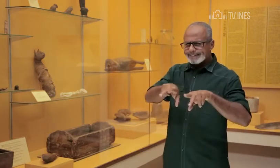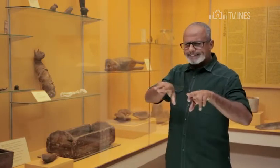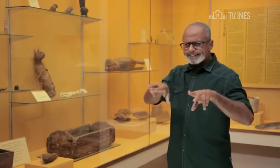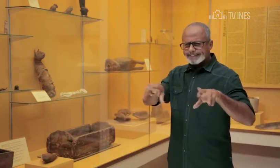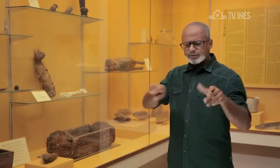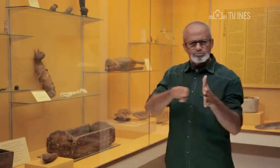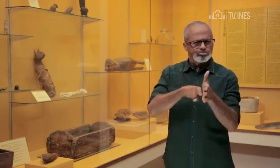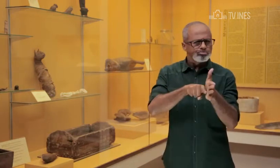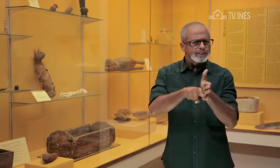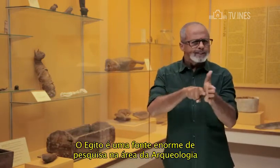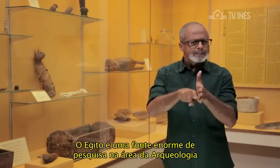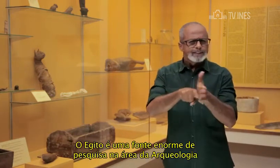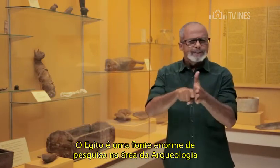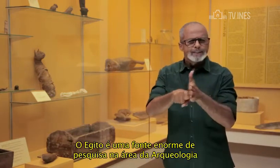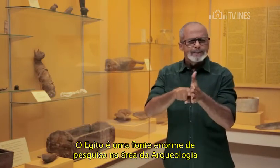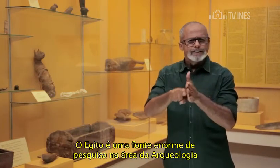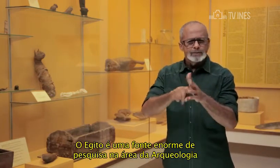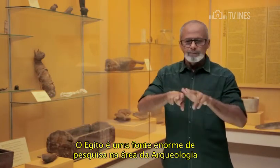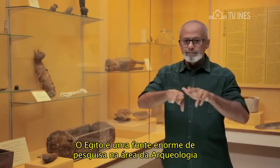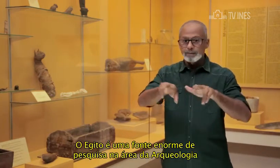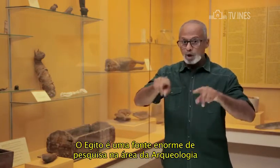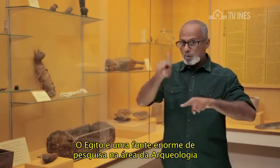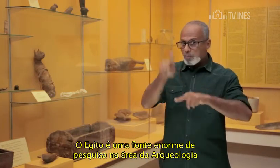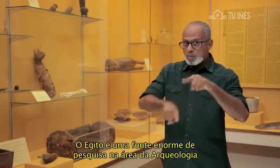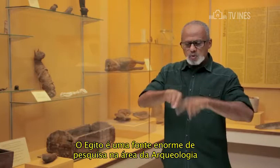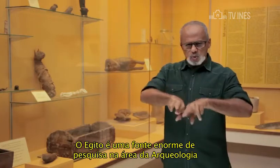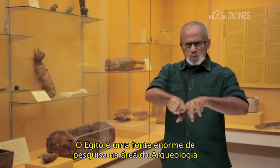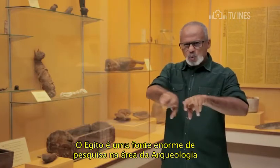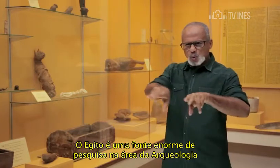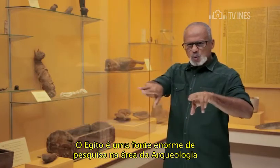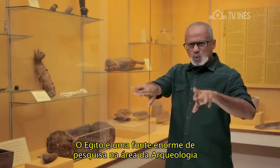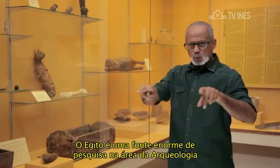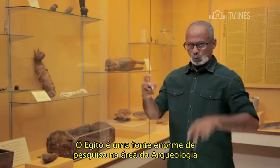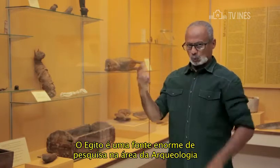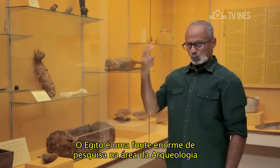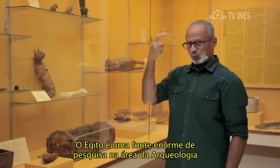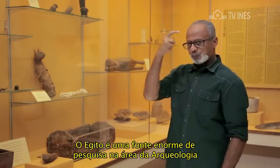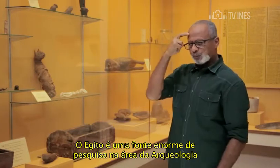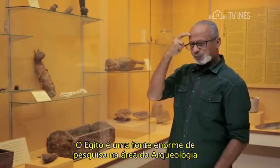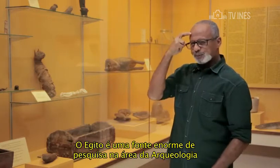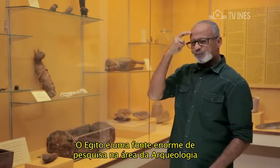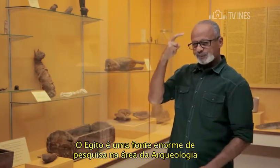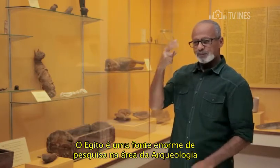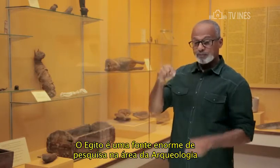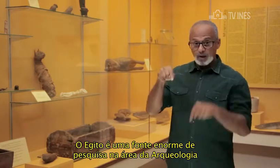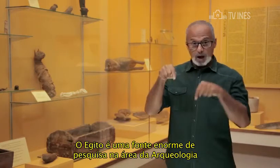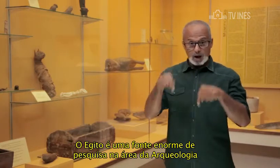O Egito é uma fonte enorme de pesquisa na área da arqueologia.